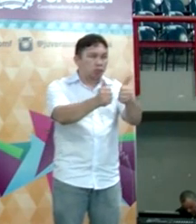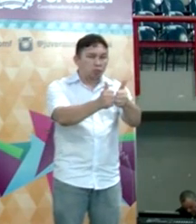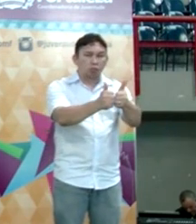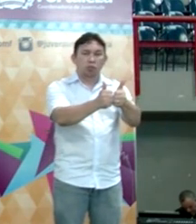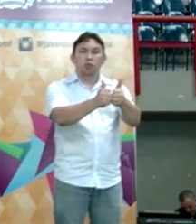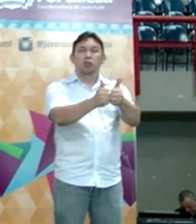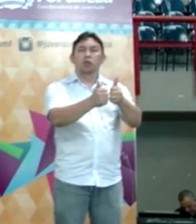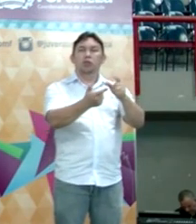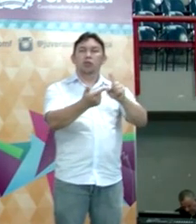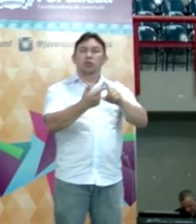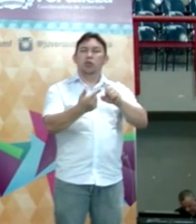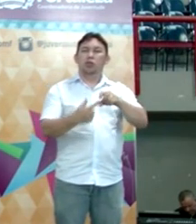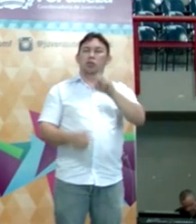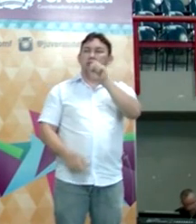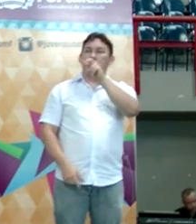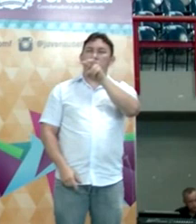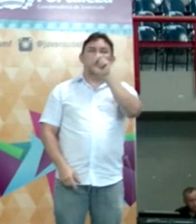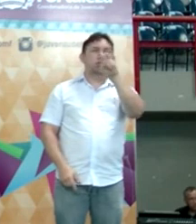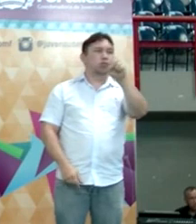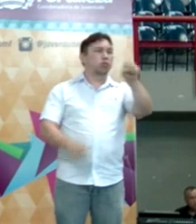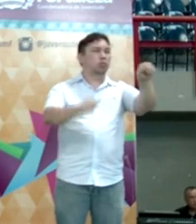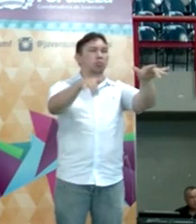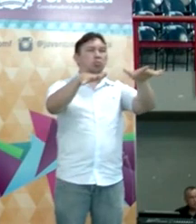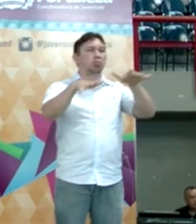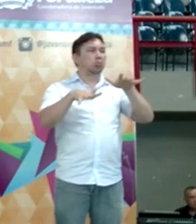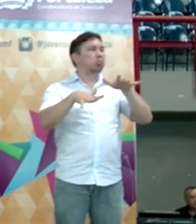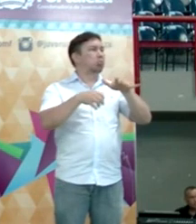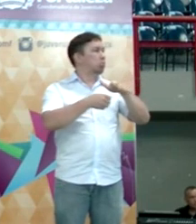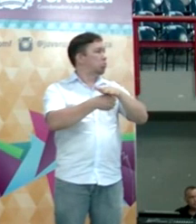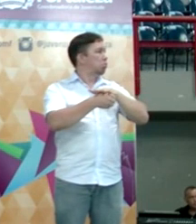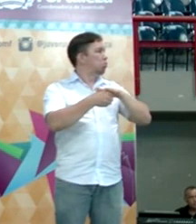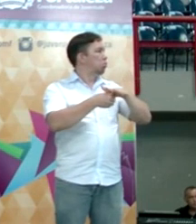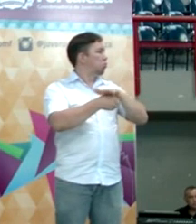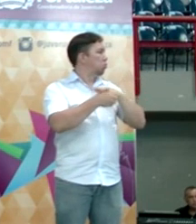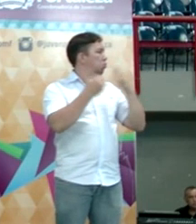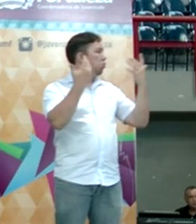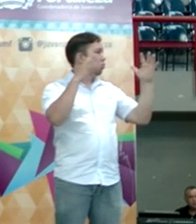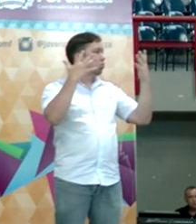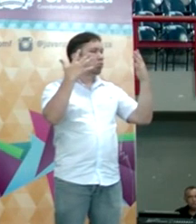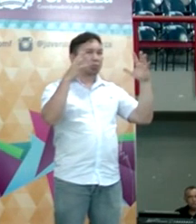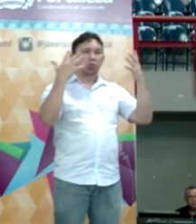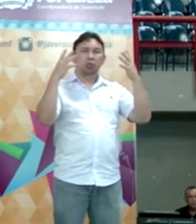assim, ver sempre a presença maciça de vocês aqui.